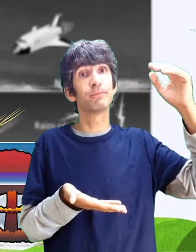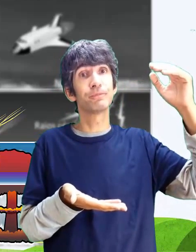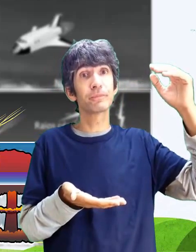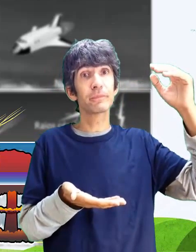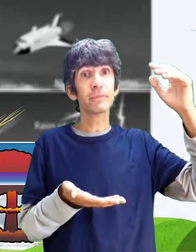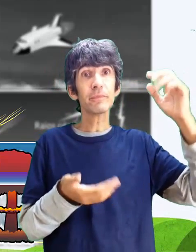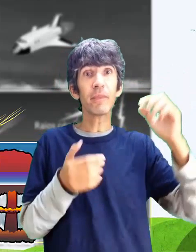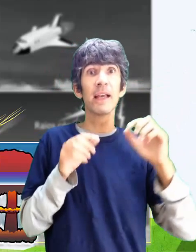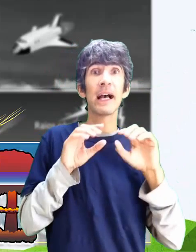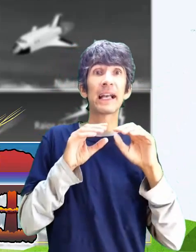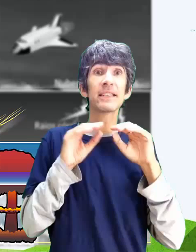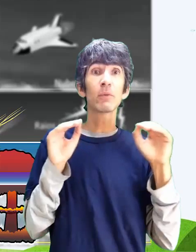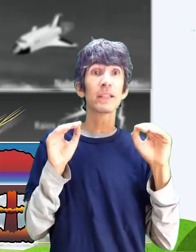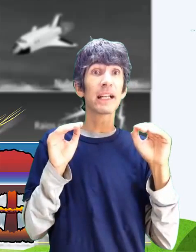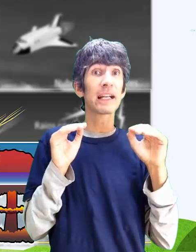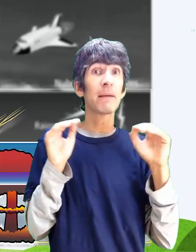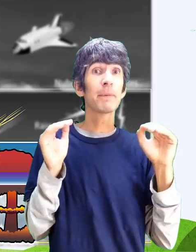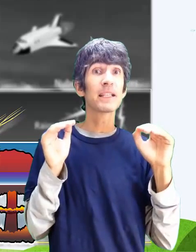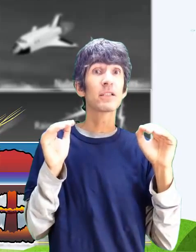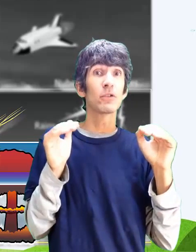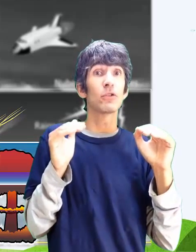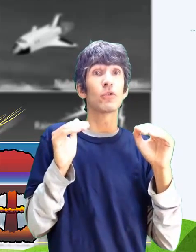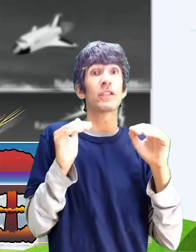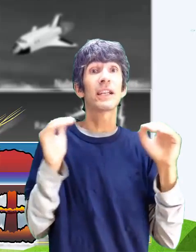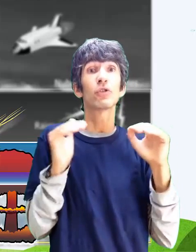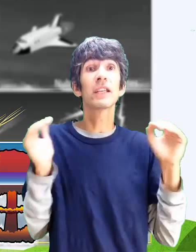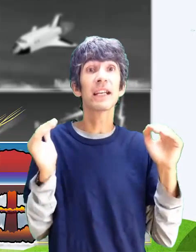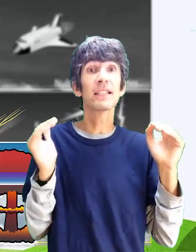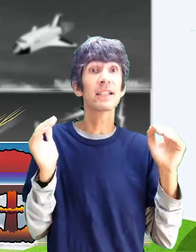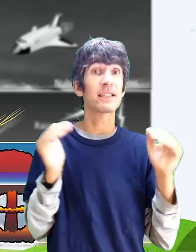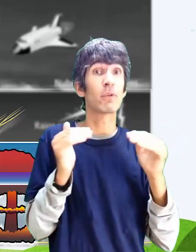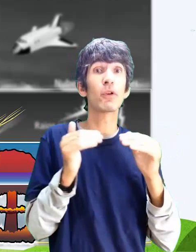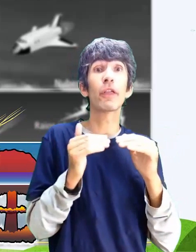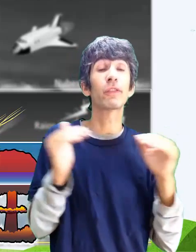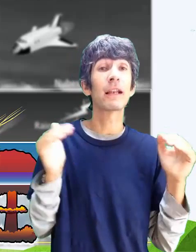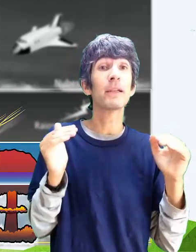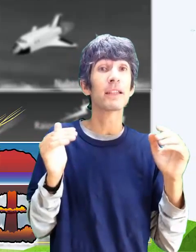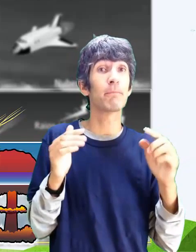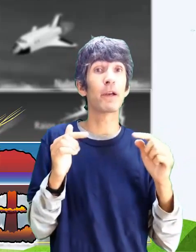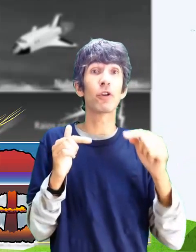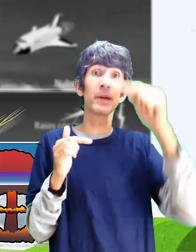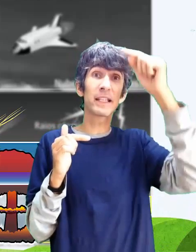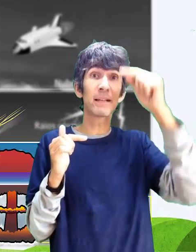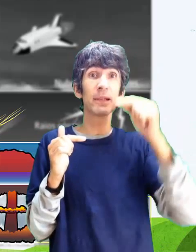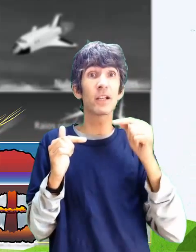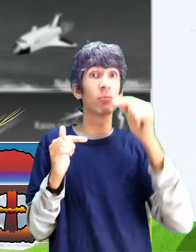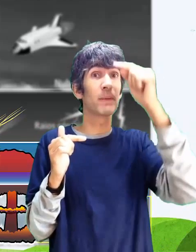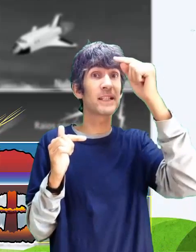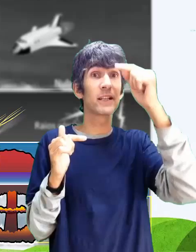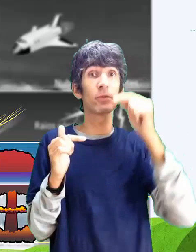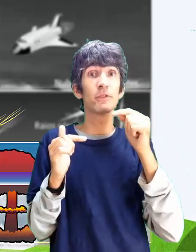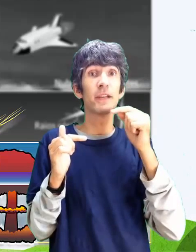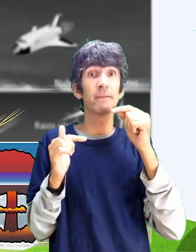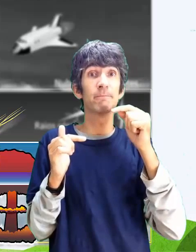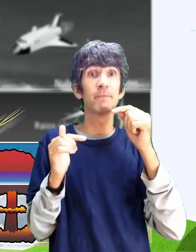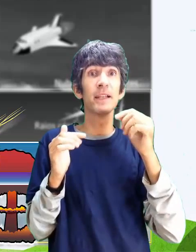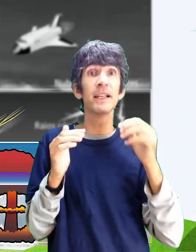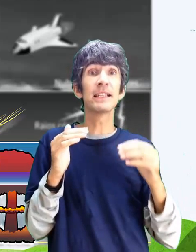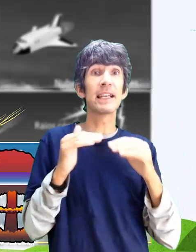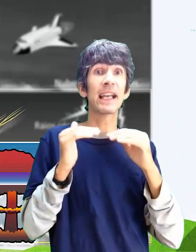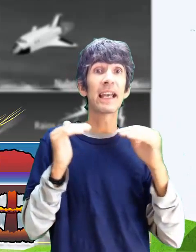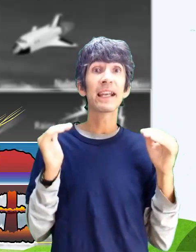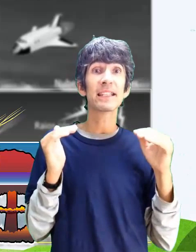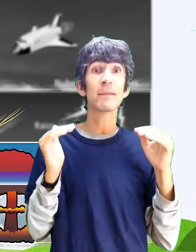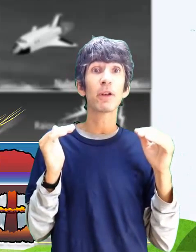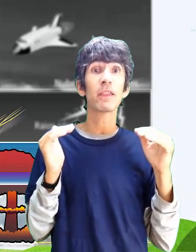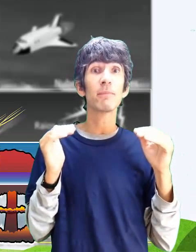kilómetros. Aquí se encuentran capas o estratos de gases que se mueven horizontalmente, pero no verticalmente, como pasa en la troposfera,